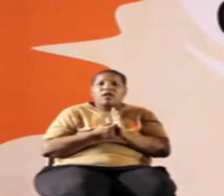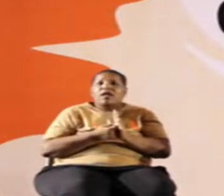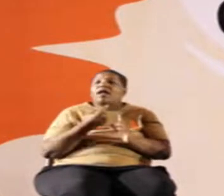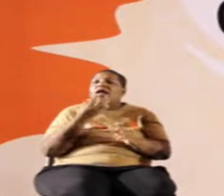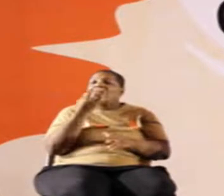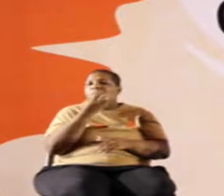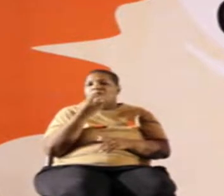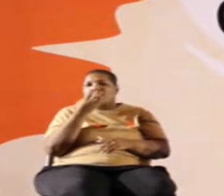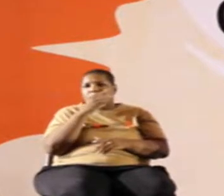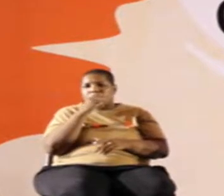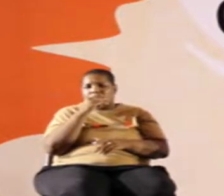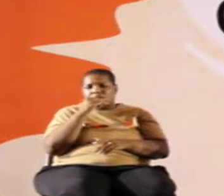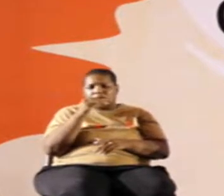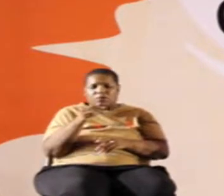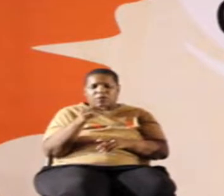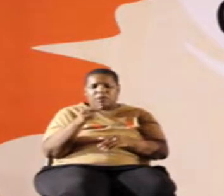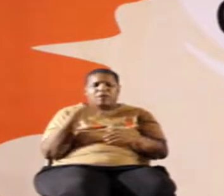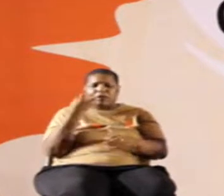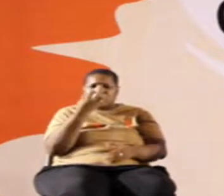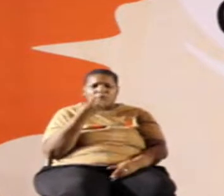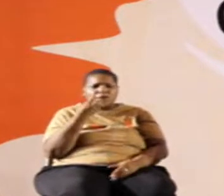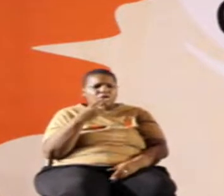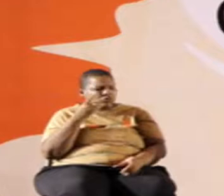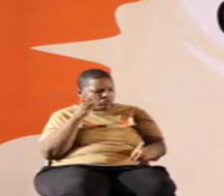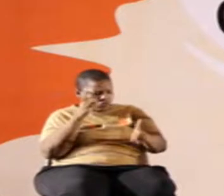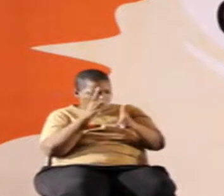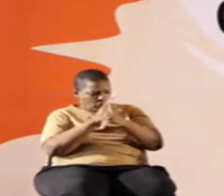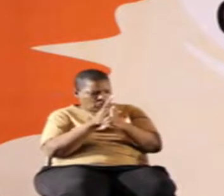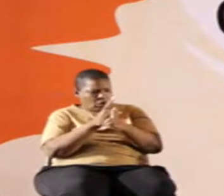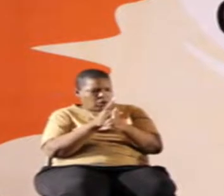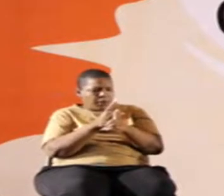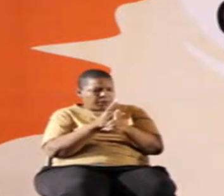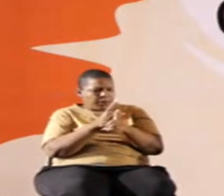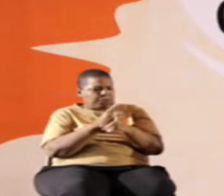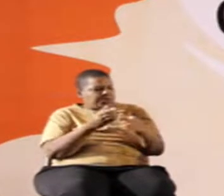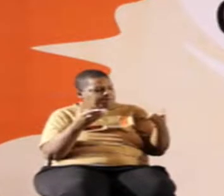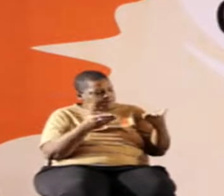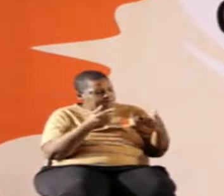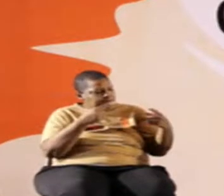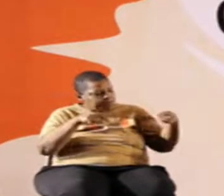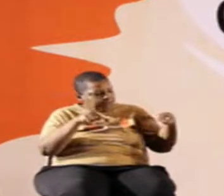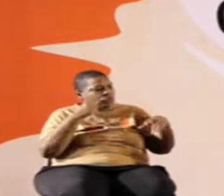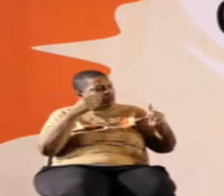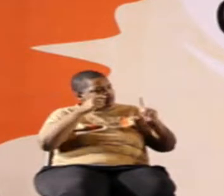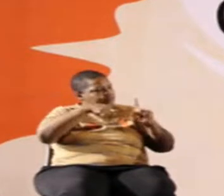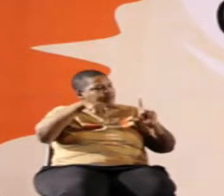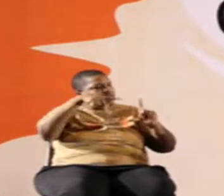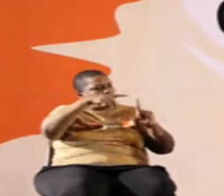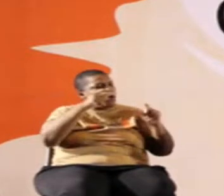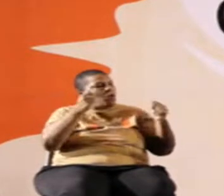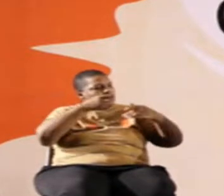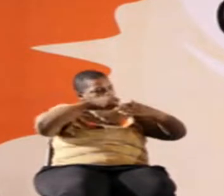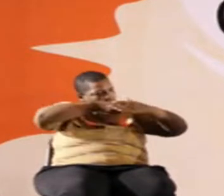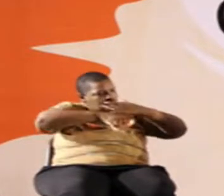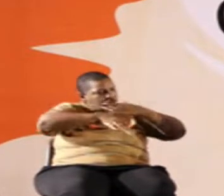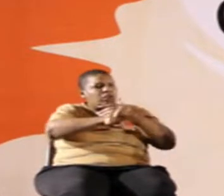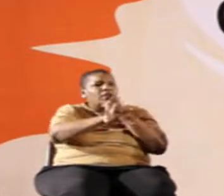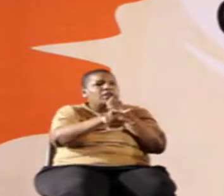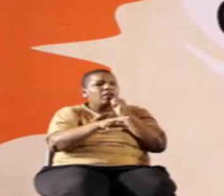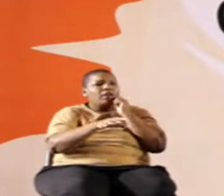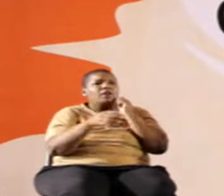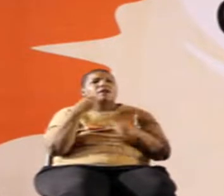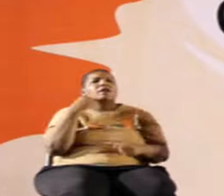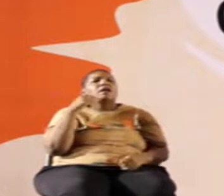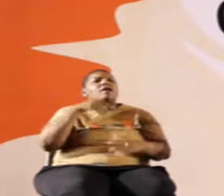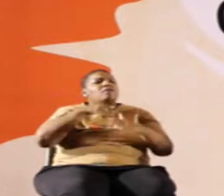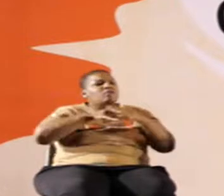música, a gente encontrou na música, diz Paul Gilroy, essa plataforma de passar as mensagens.